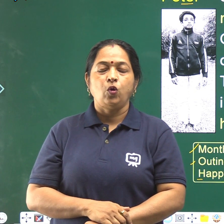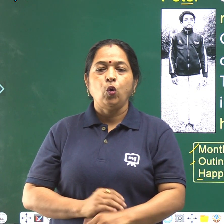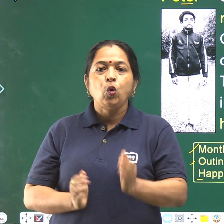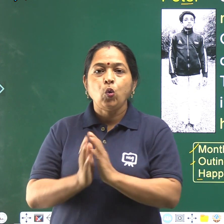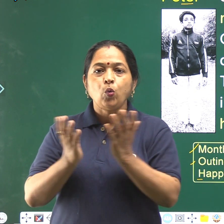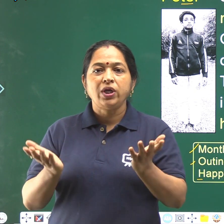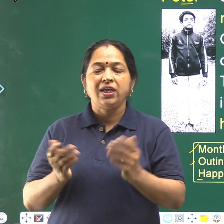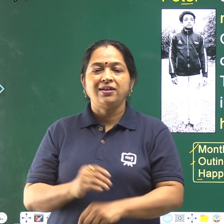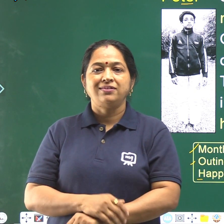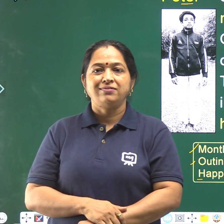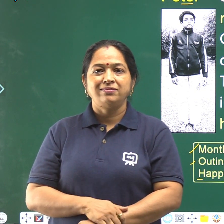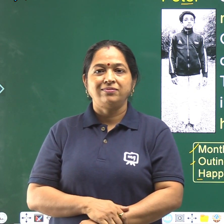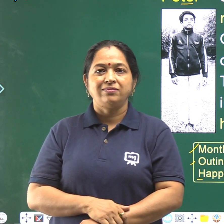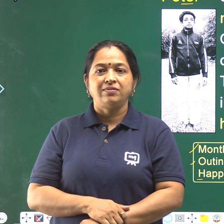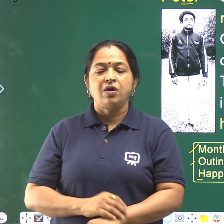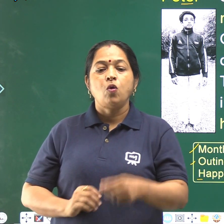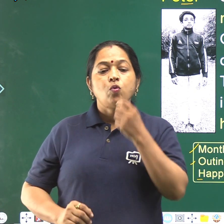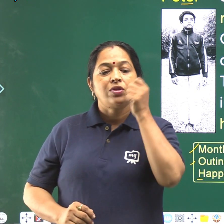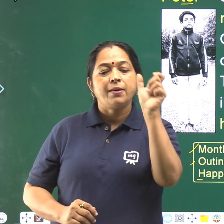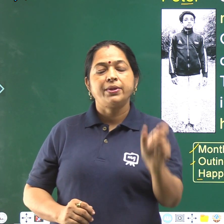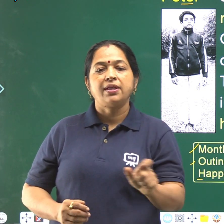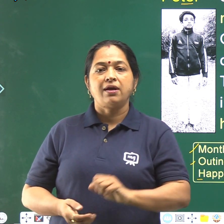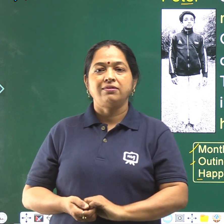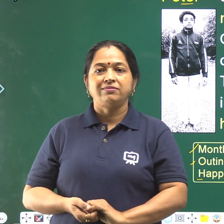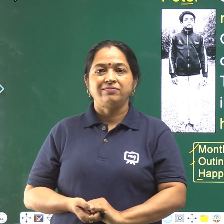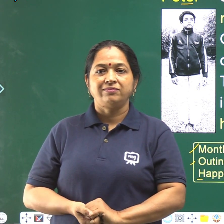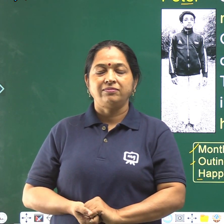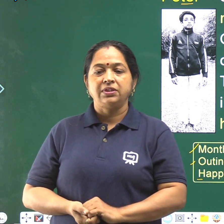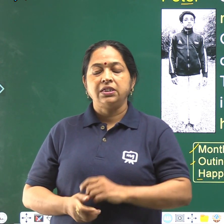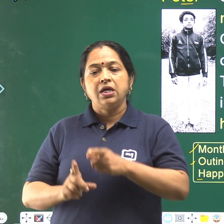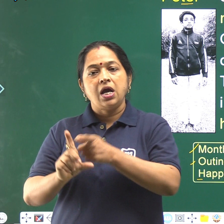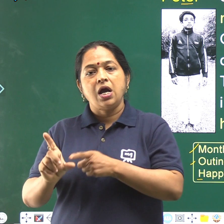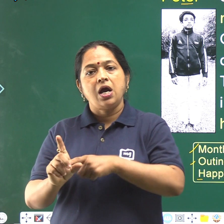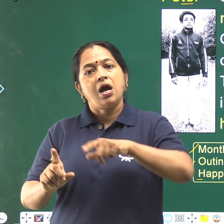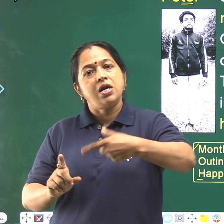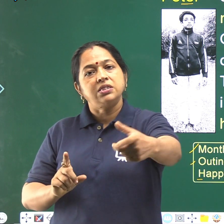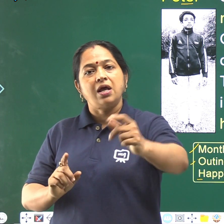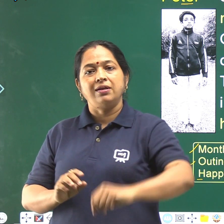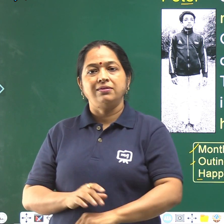क्योंकि उसके पिता हर साल